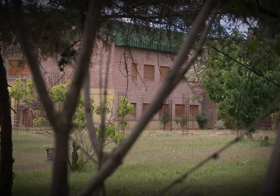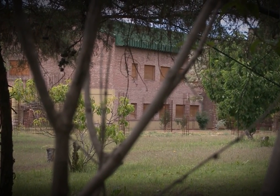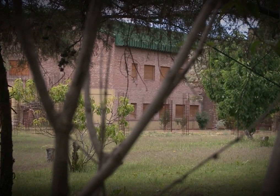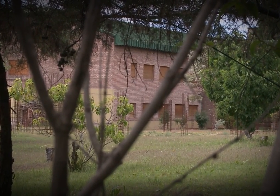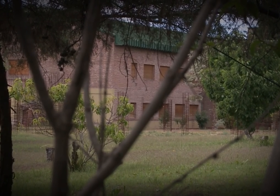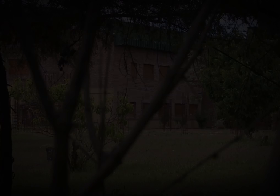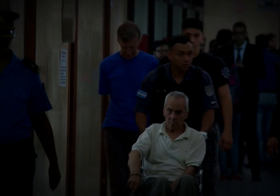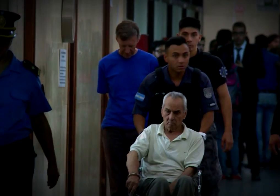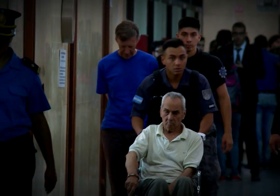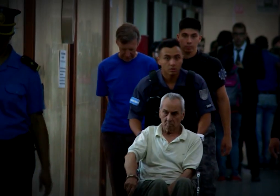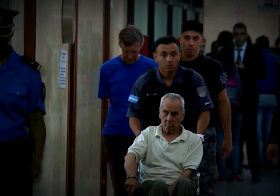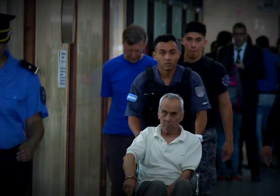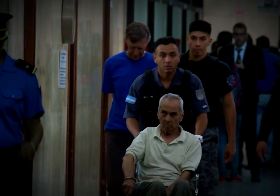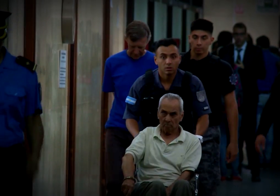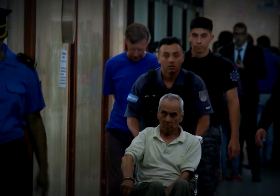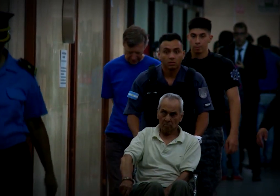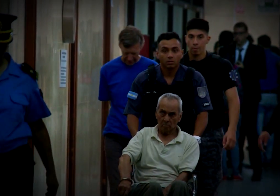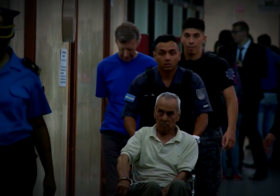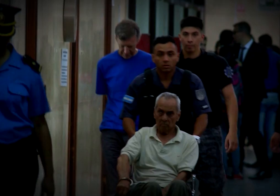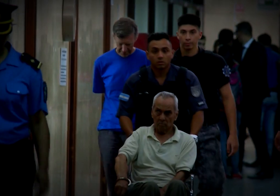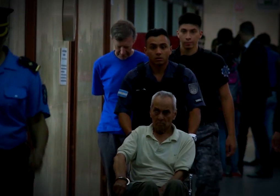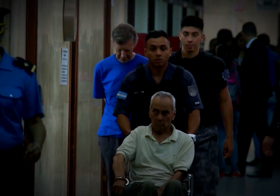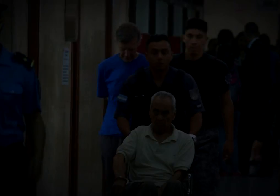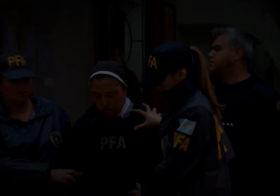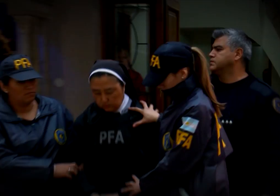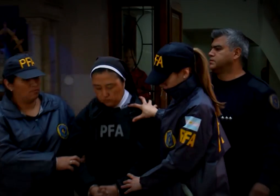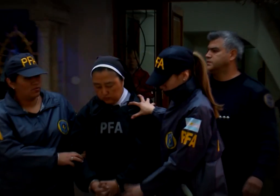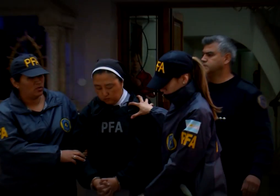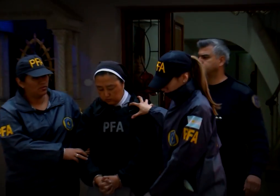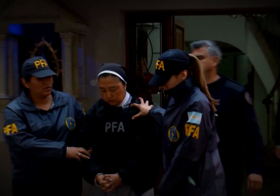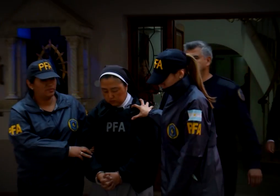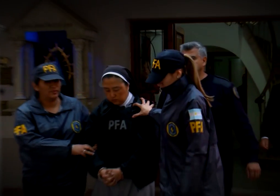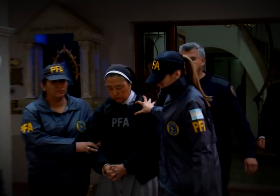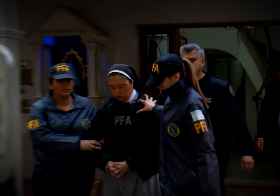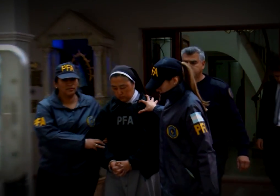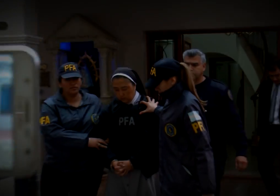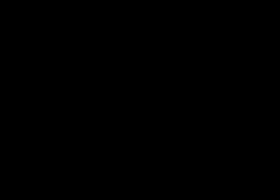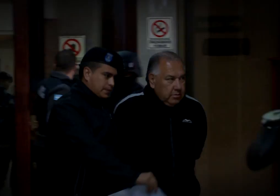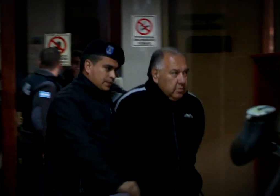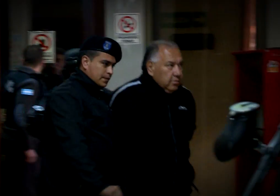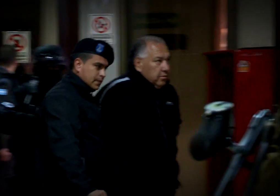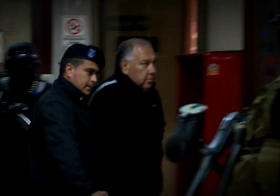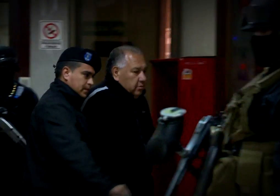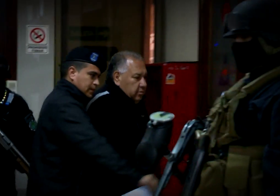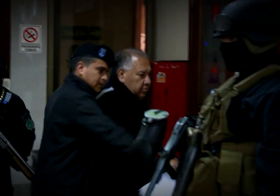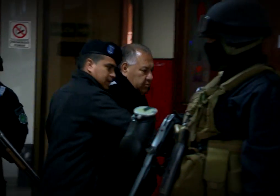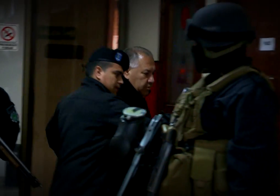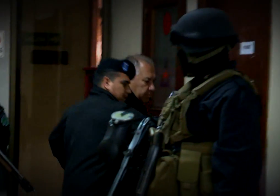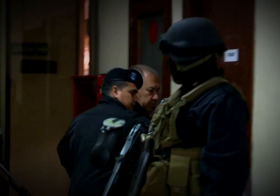abusos sexuales, tocamientos y maltratos físicos perpetrados por sacerdotes, religiosas y parte del personal del